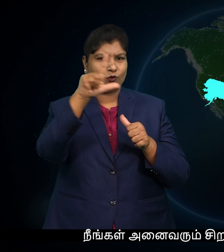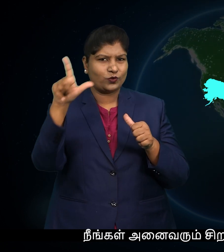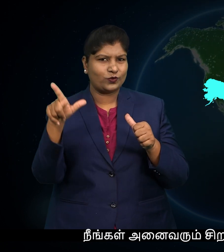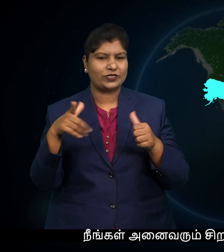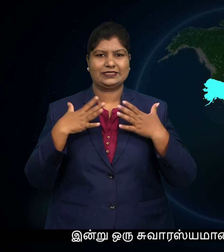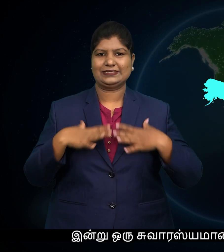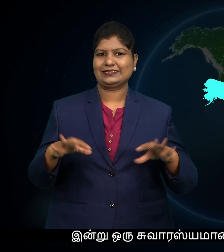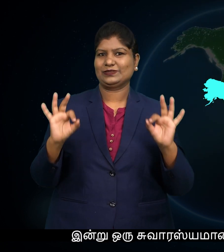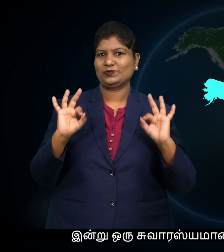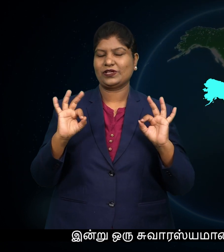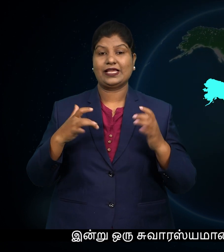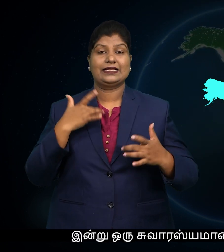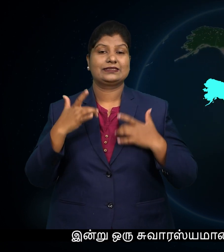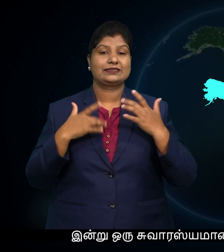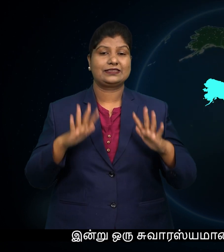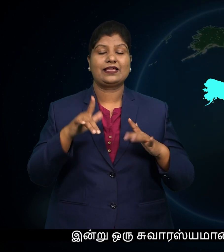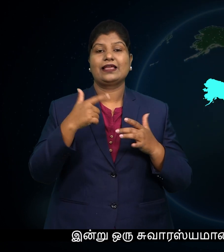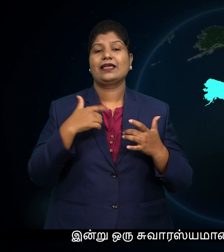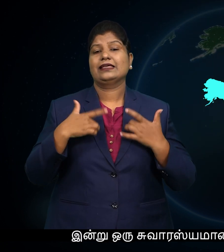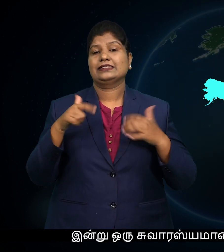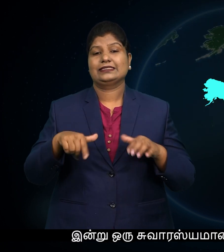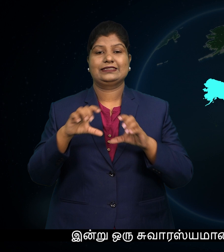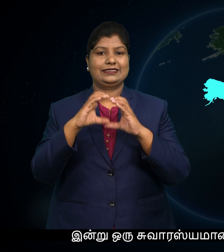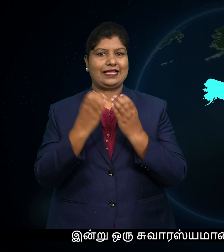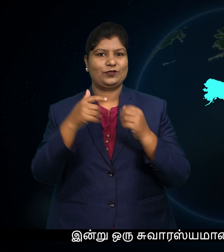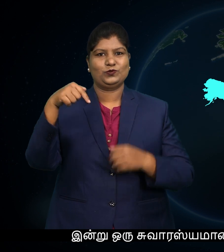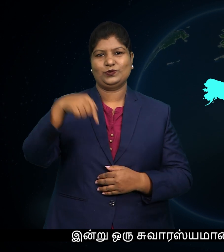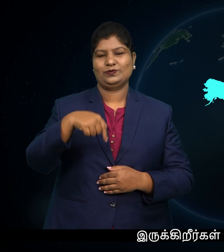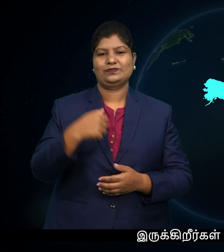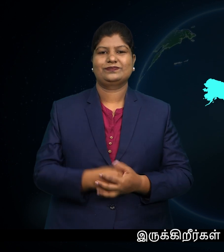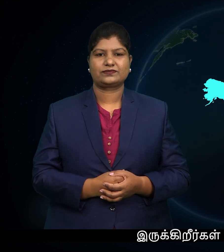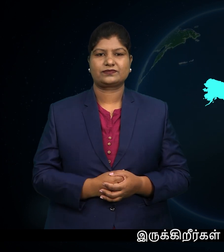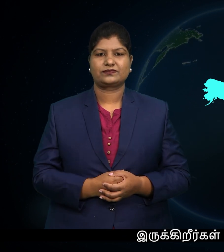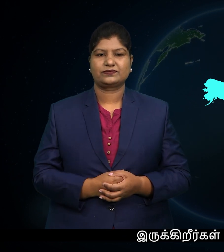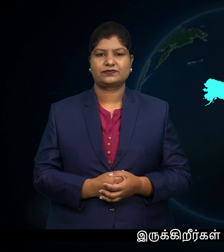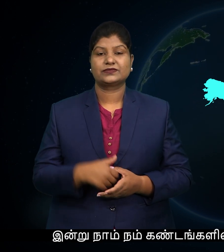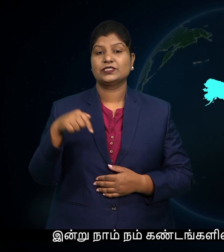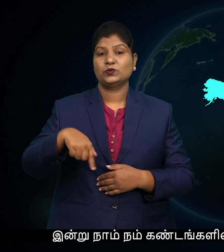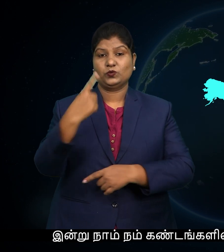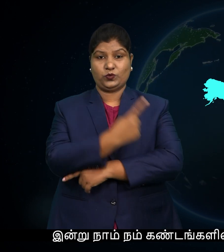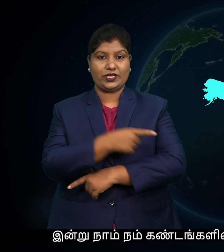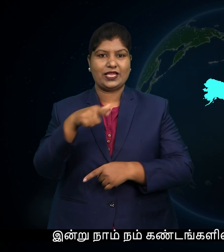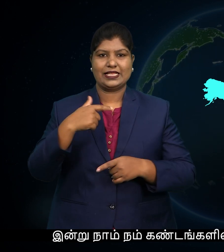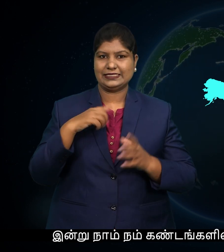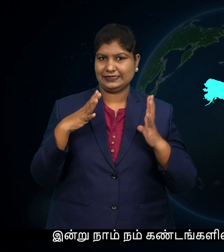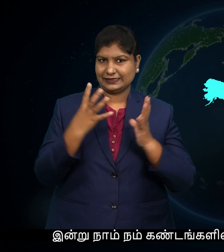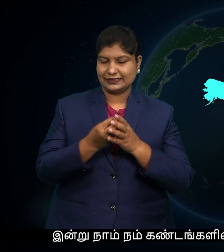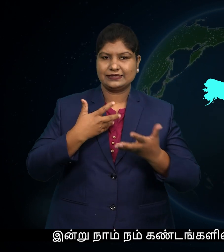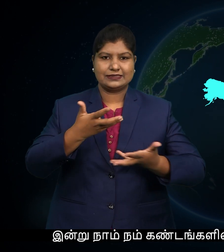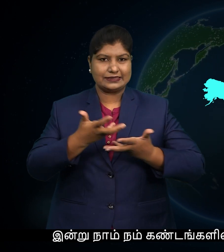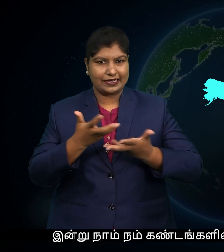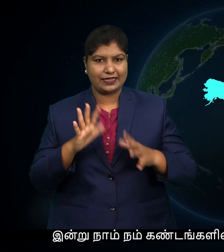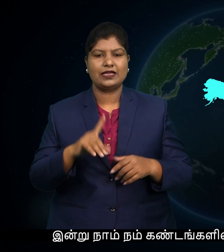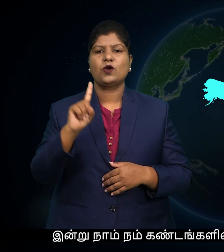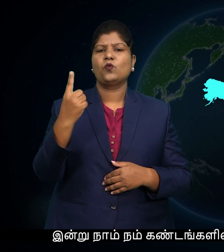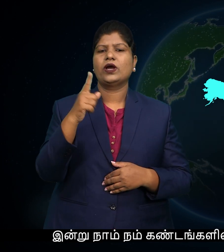என்று நம்புகிறேன். இன்று ஒரு சுவாரஸ்யமான பாடத்தை கற்க உற்சாகமாக இருக்கிறீர்கள் என்று நம்புகிறேன். இன்று நாம் நம்